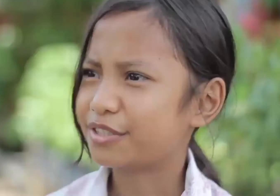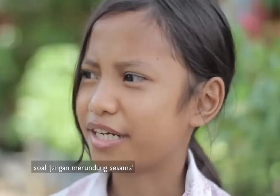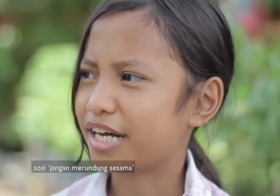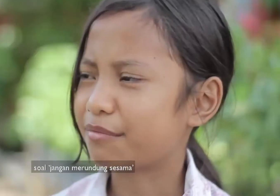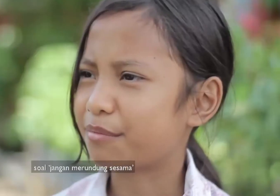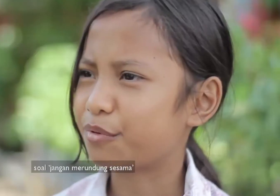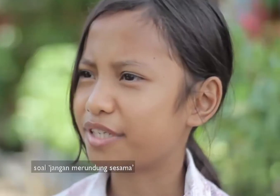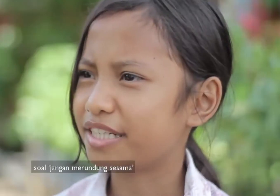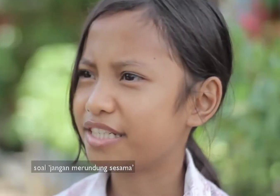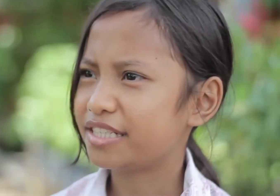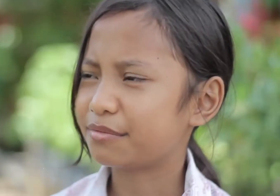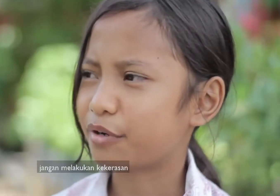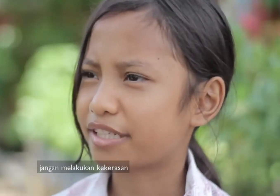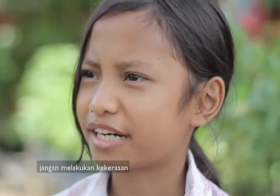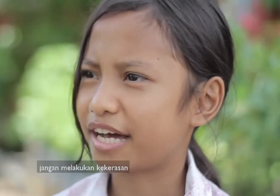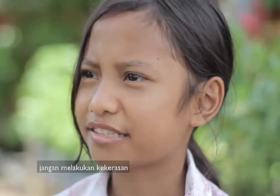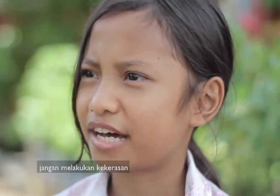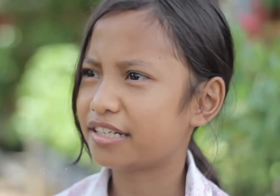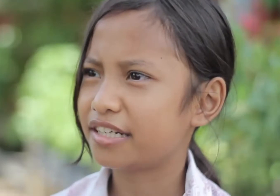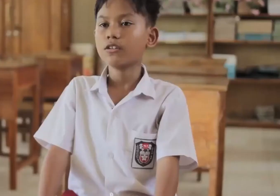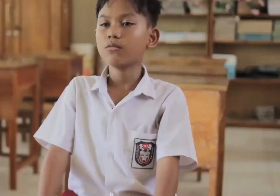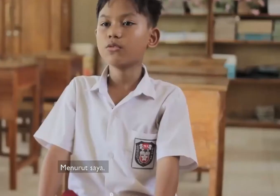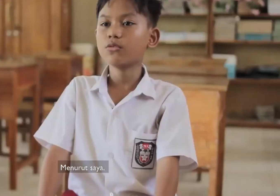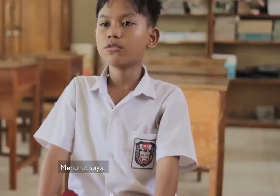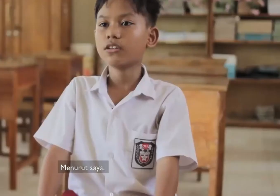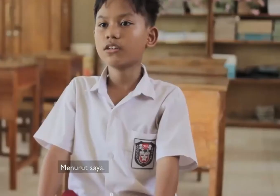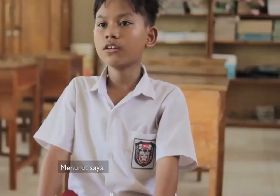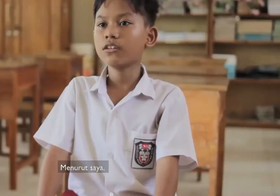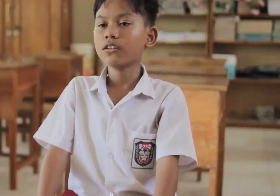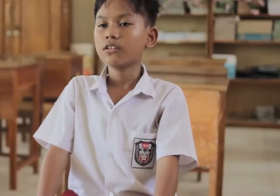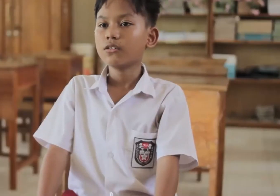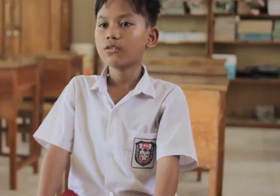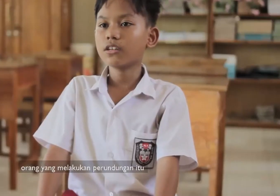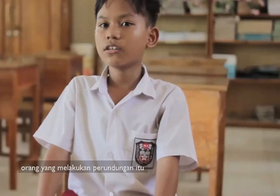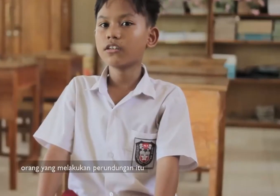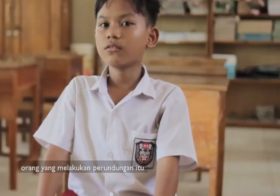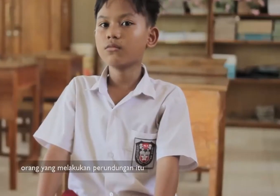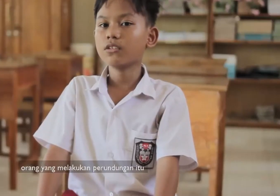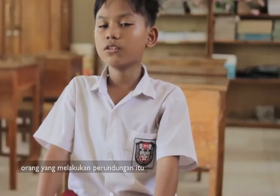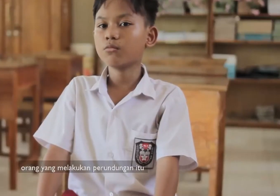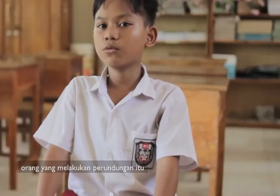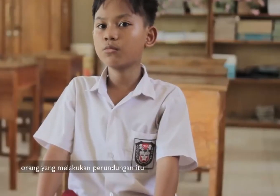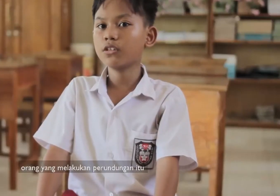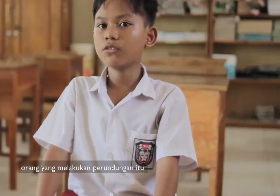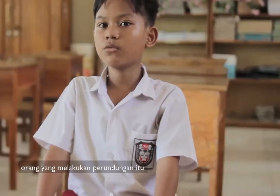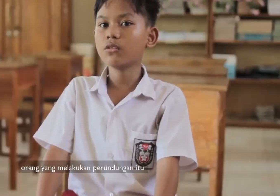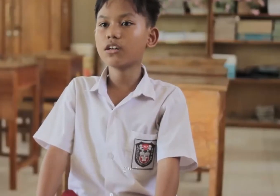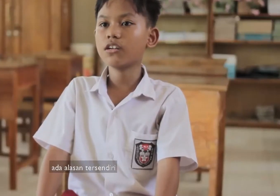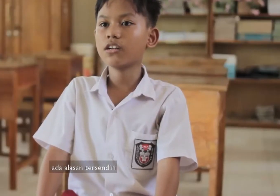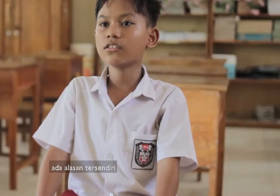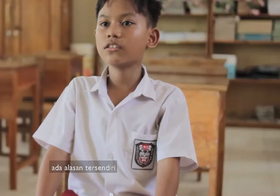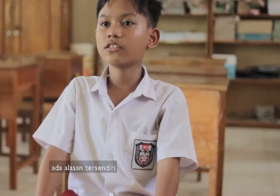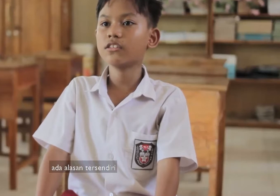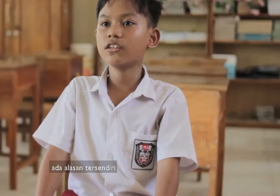teman-teman supaya jangan membuli, melakukan kekerasan. Menurut saya orang yang membuli